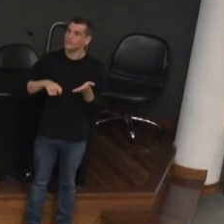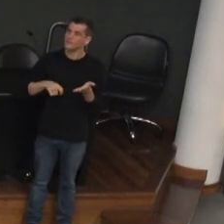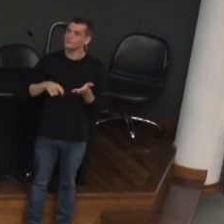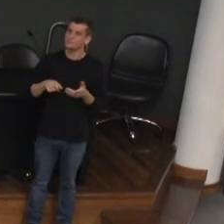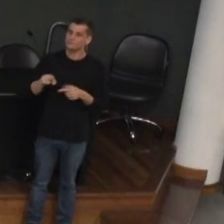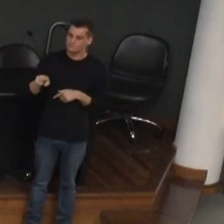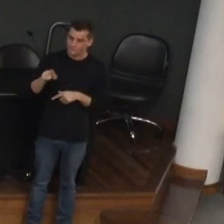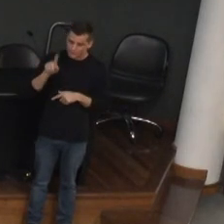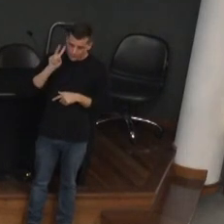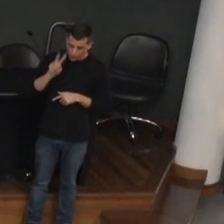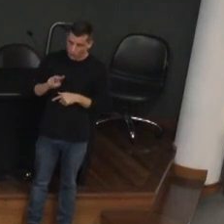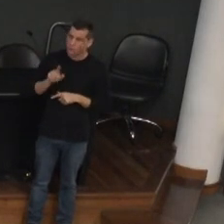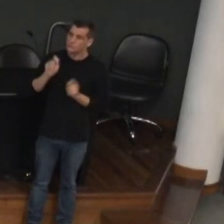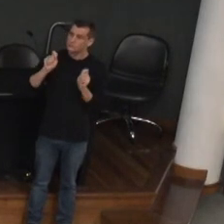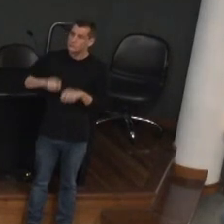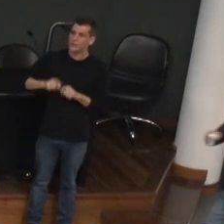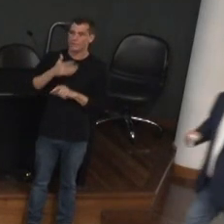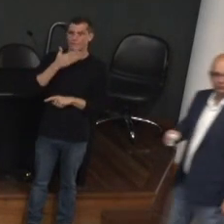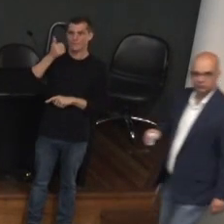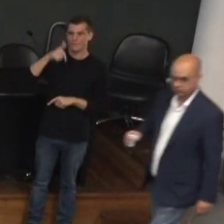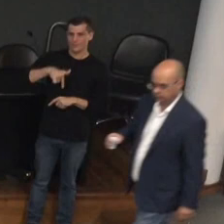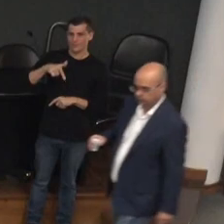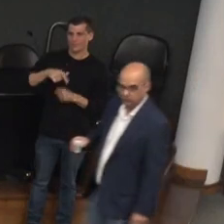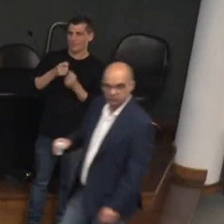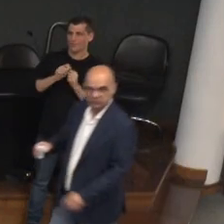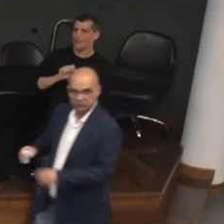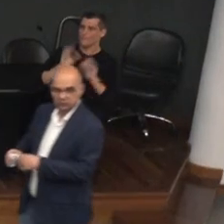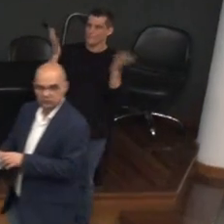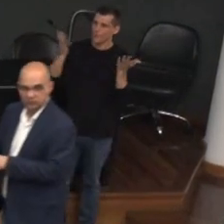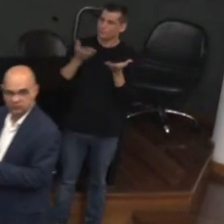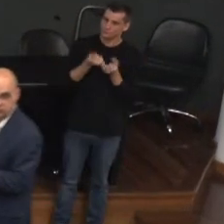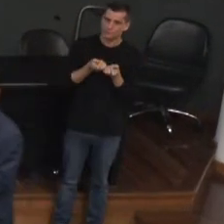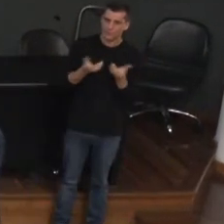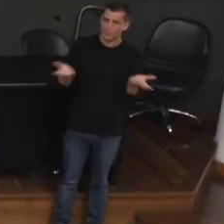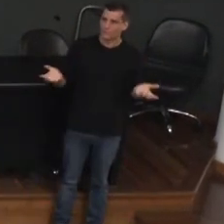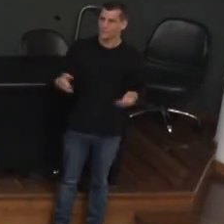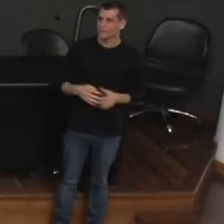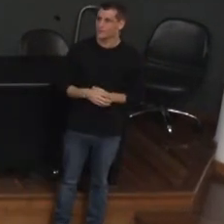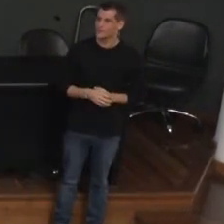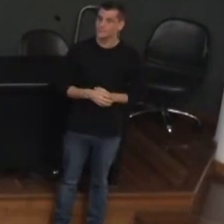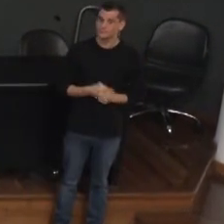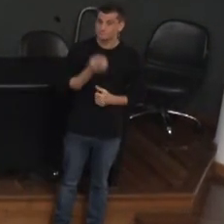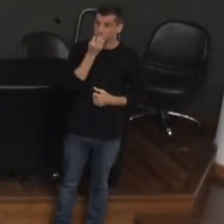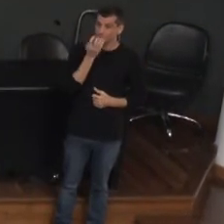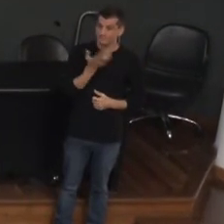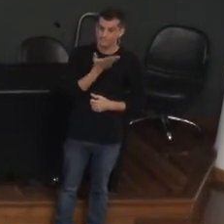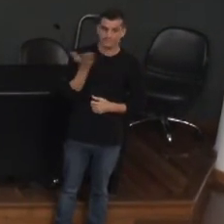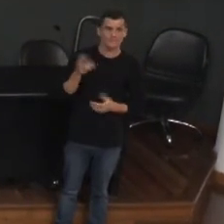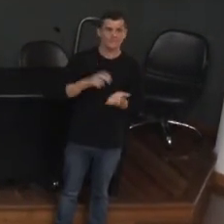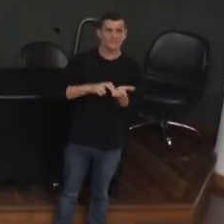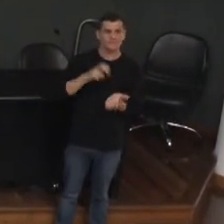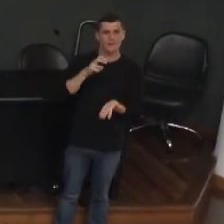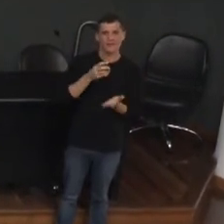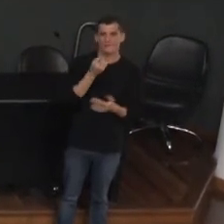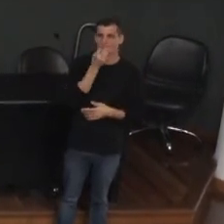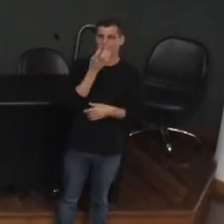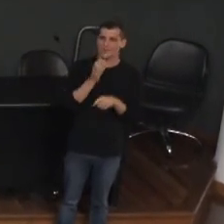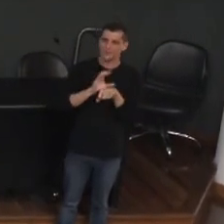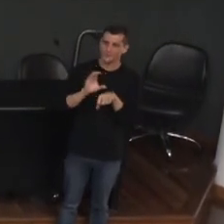podemos melhorar os nossos eventos e no mais desejo uma excelente manhã um bom curso a todos nós